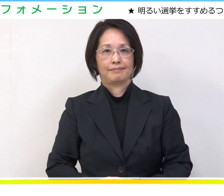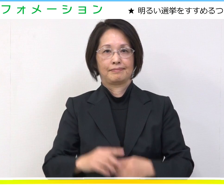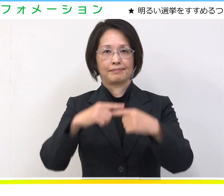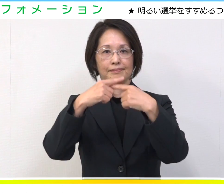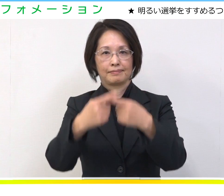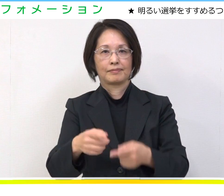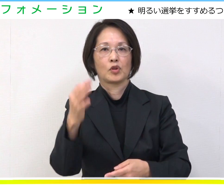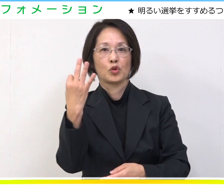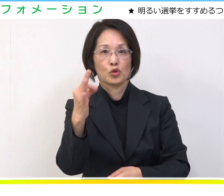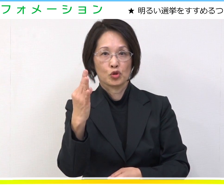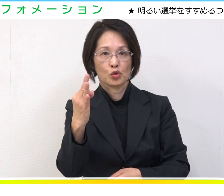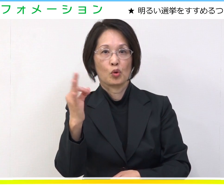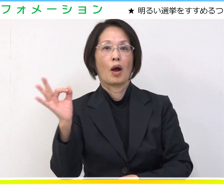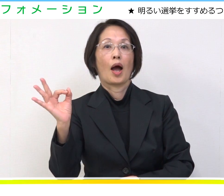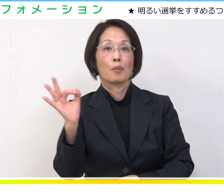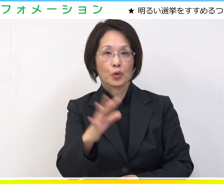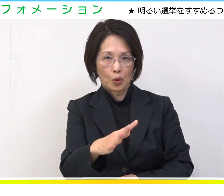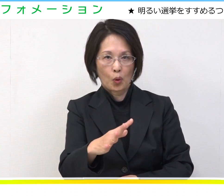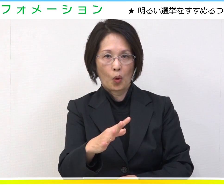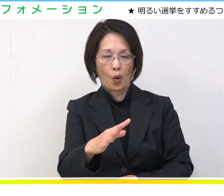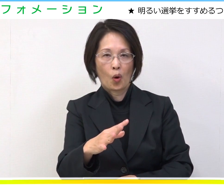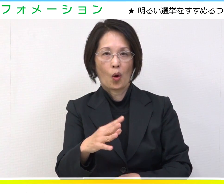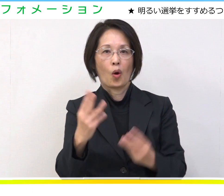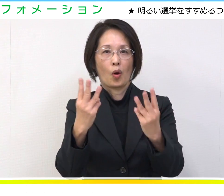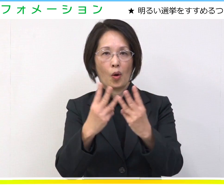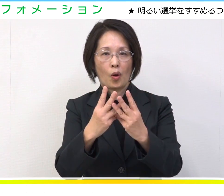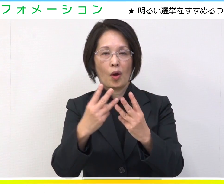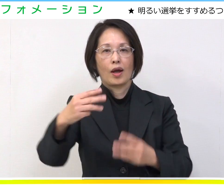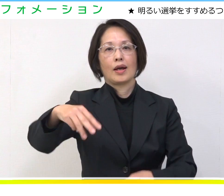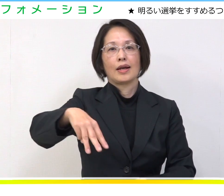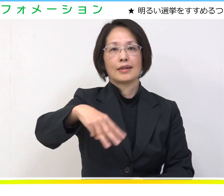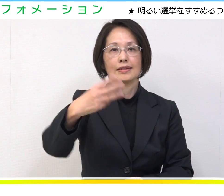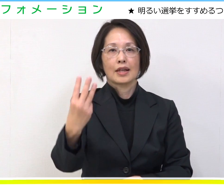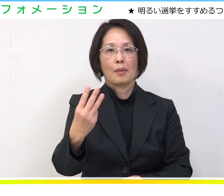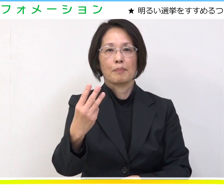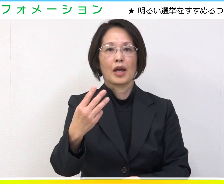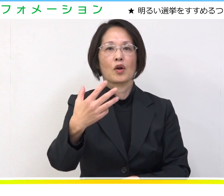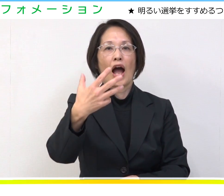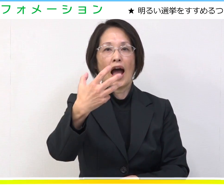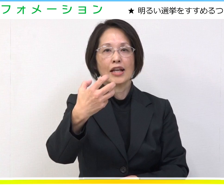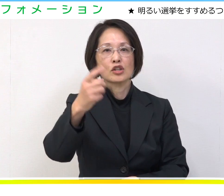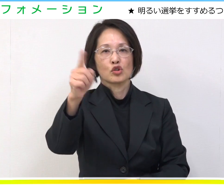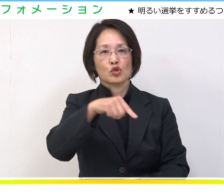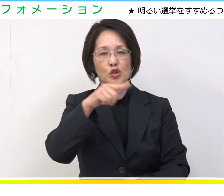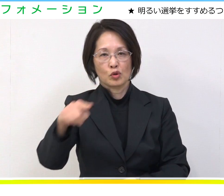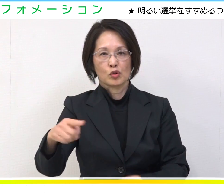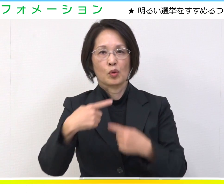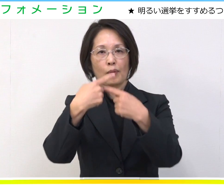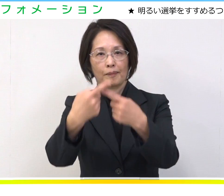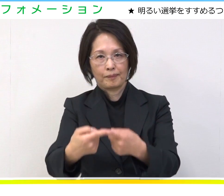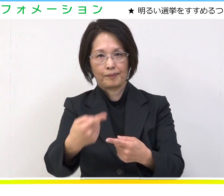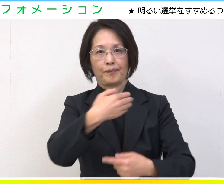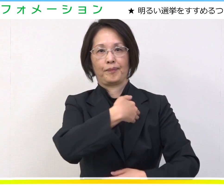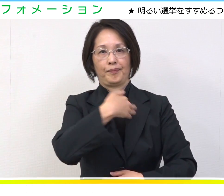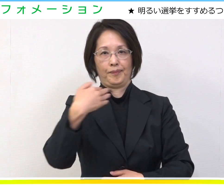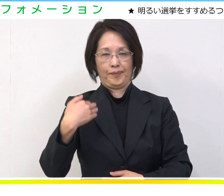入場は無料で380名の方にご入場いただけます